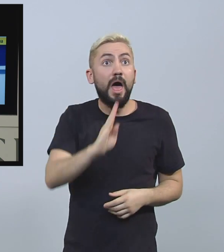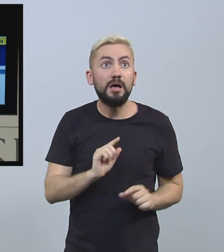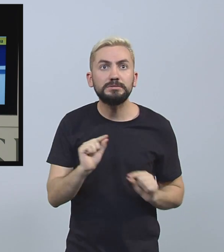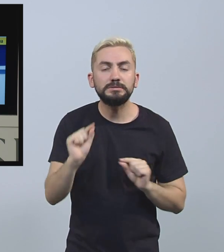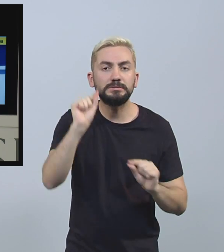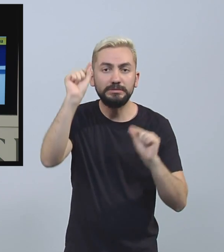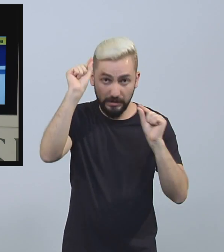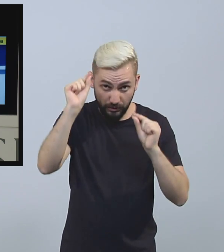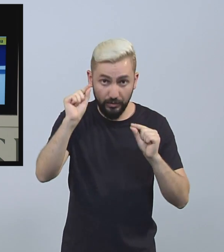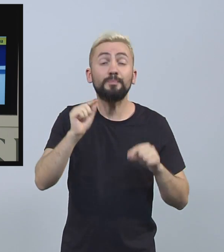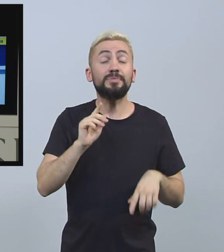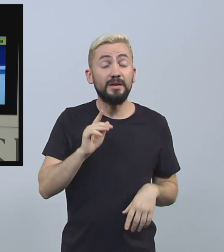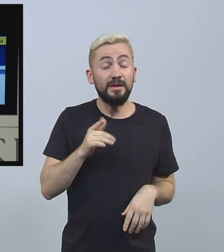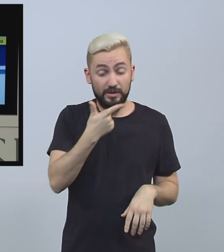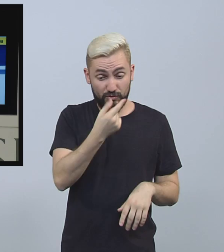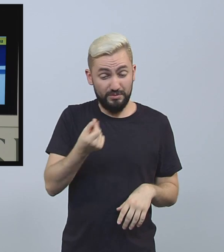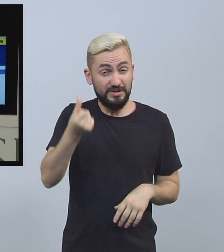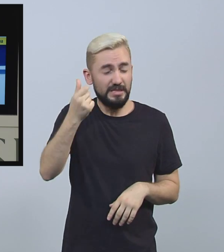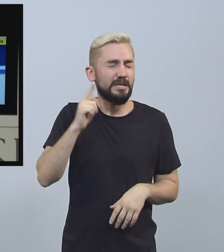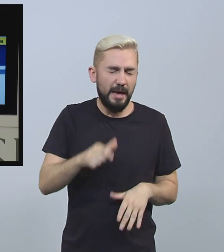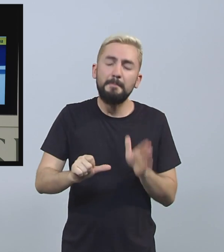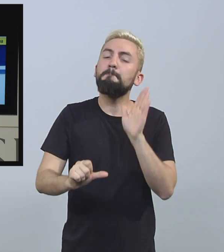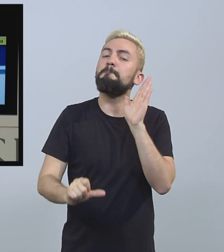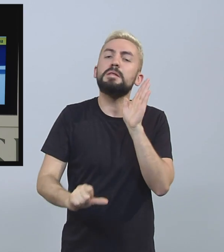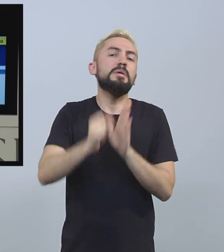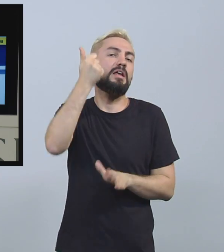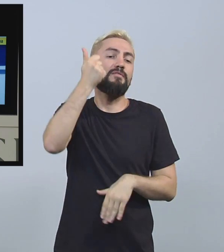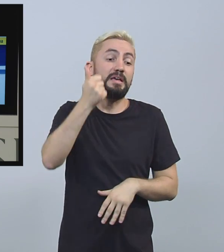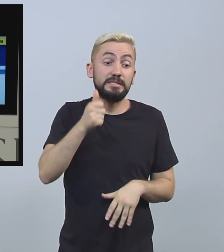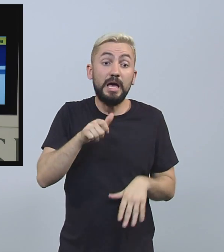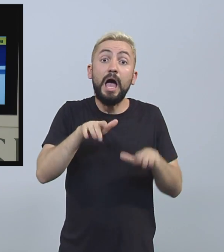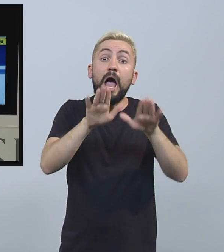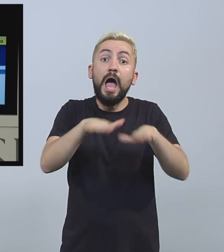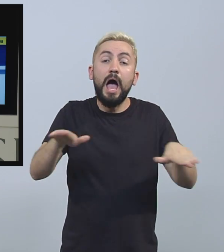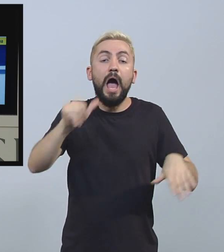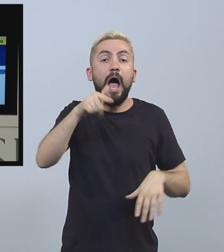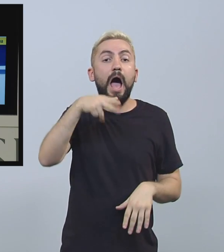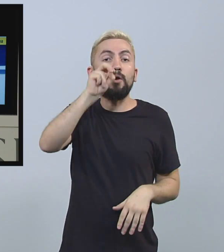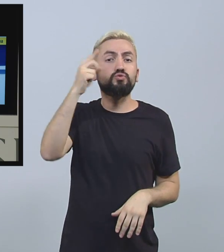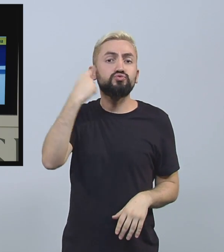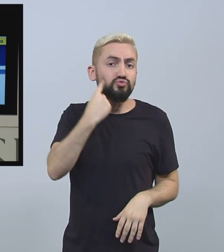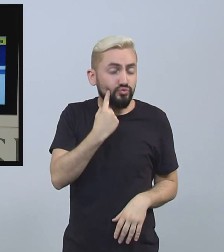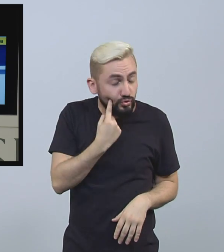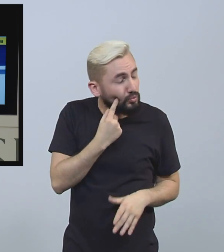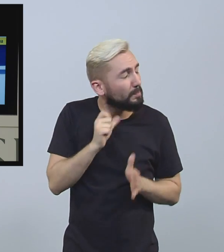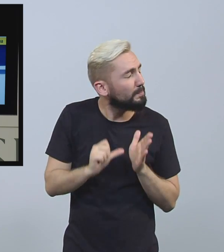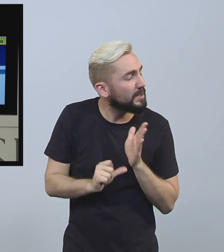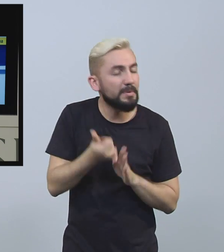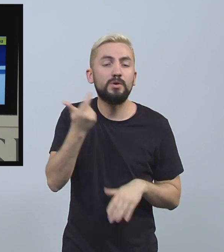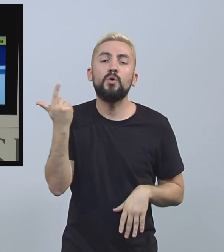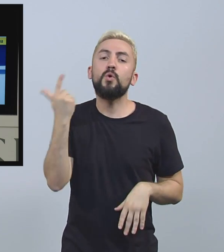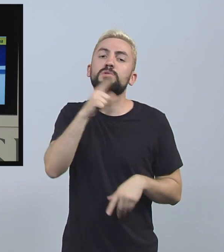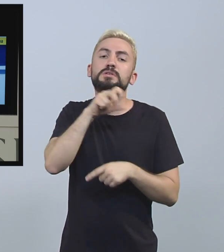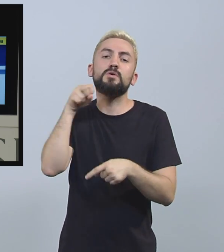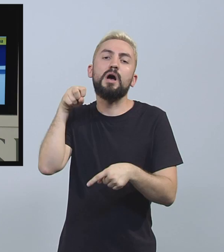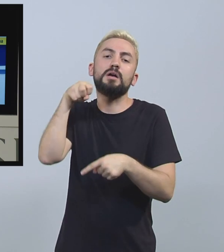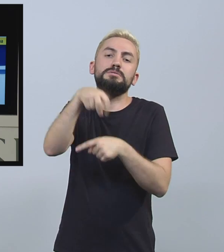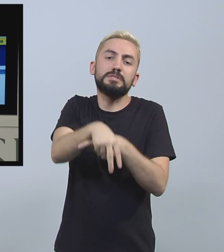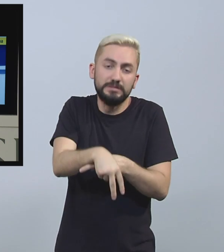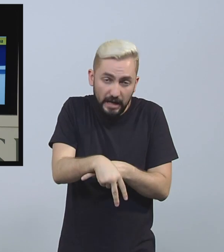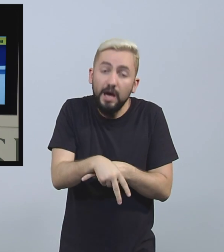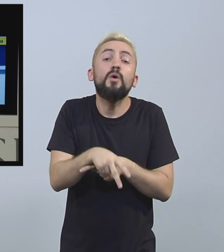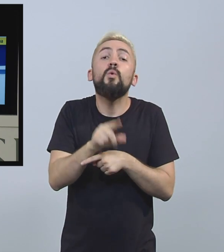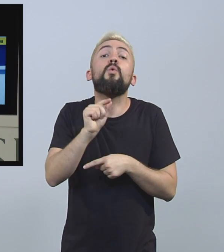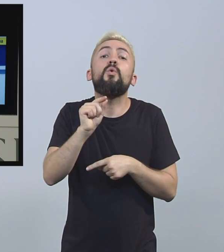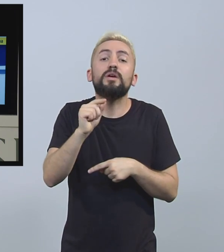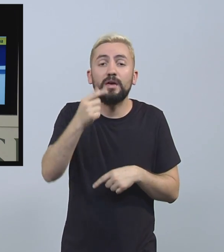a primeira vez que um grande número de alunos surdos tiveram acesso ao ensino superior público no